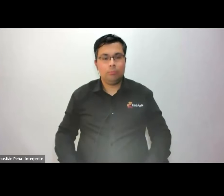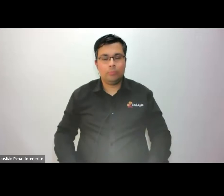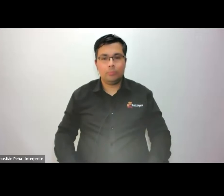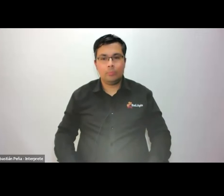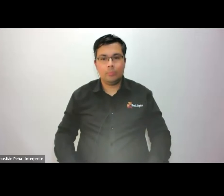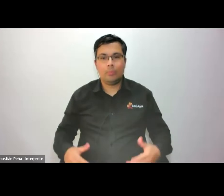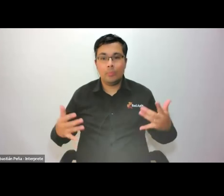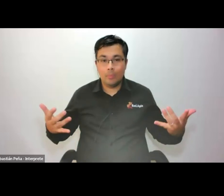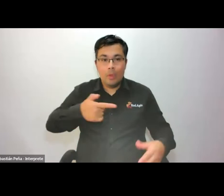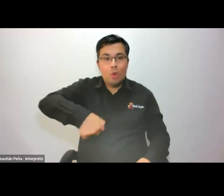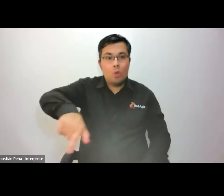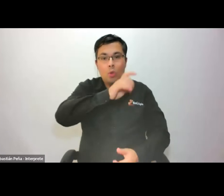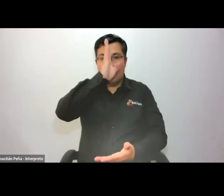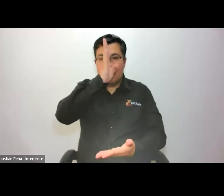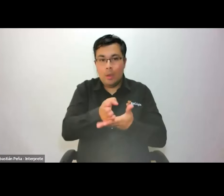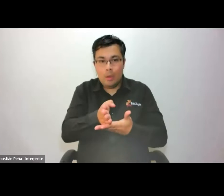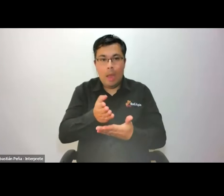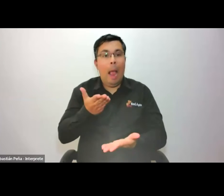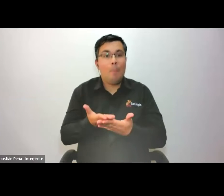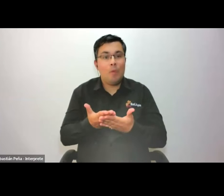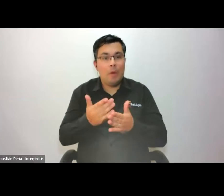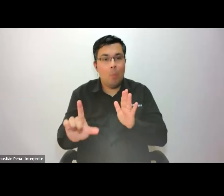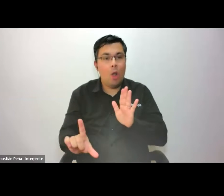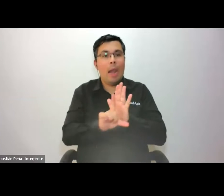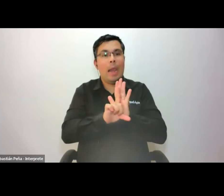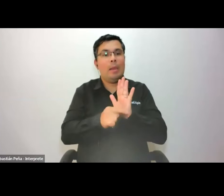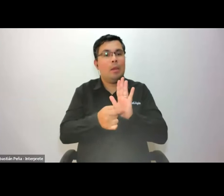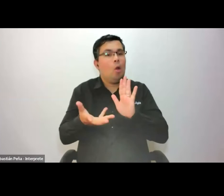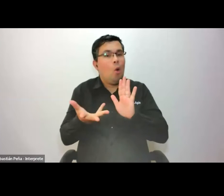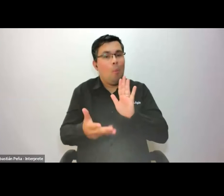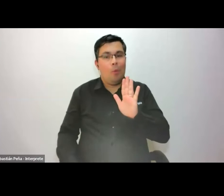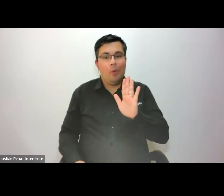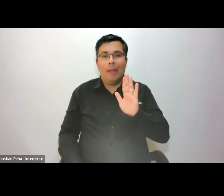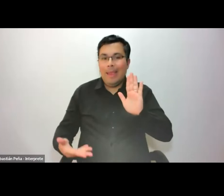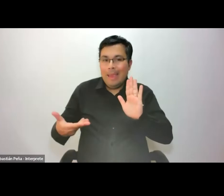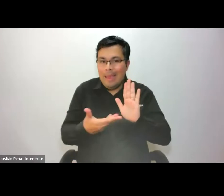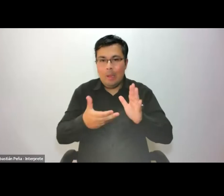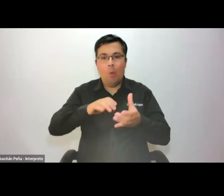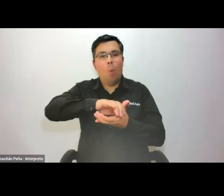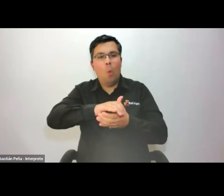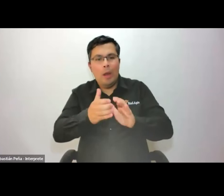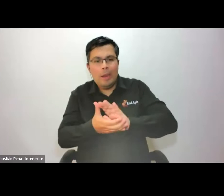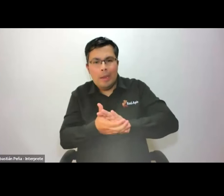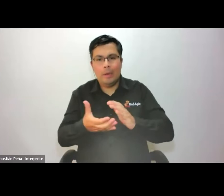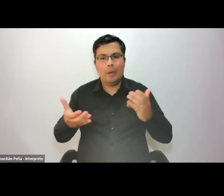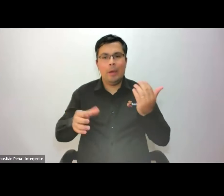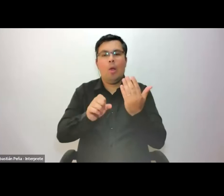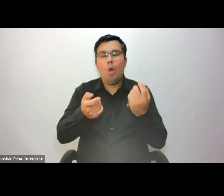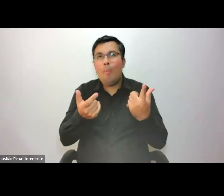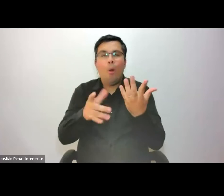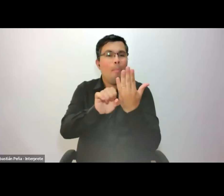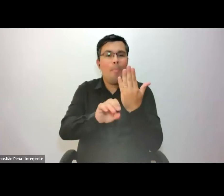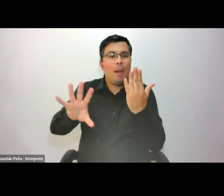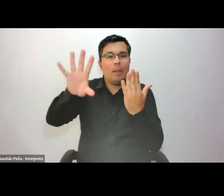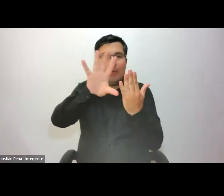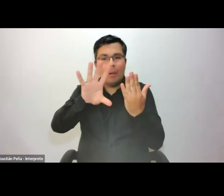es, aprovechamos la ley como una estrategia, una plataforma de contribución a comunidades educativas